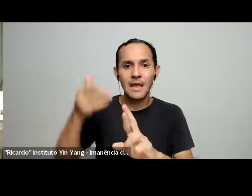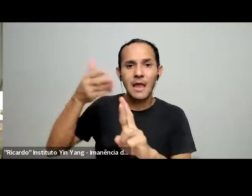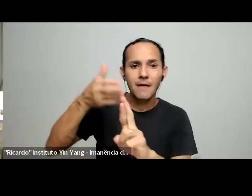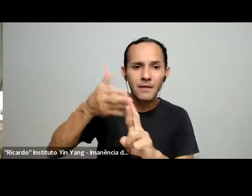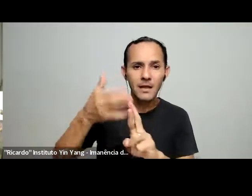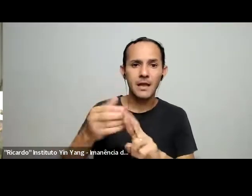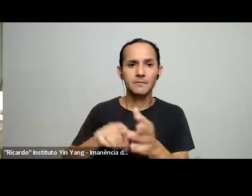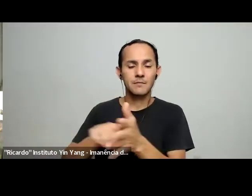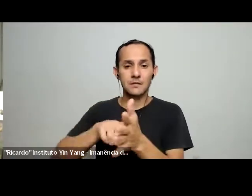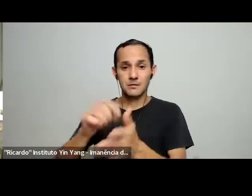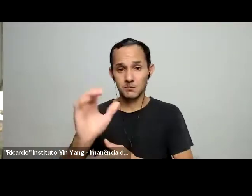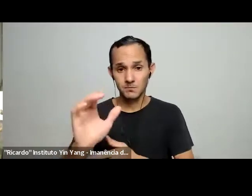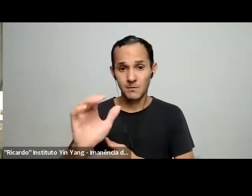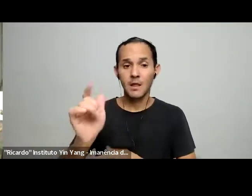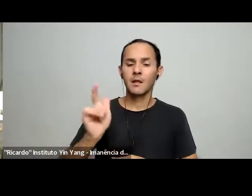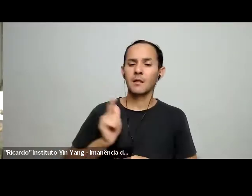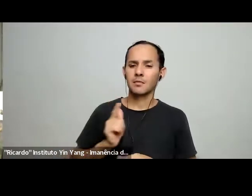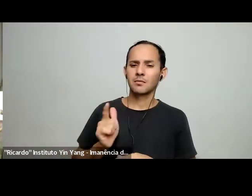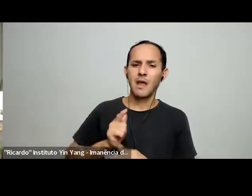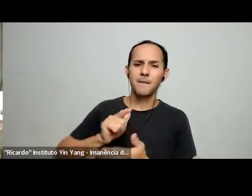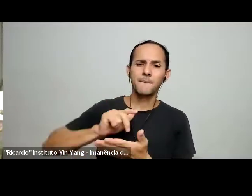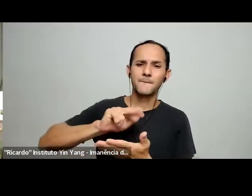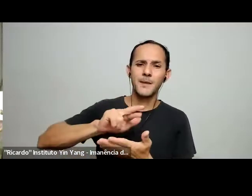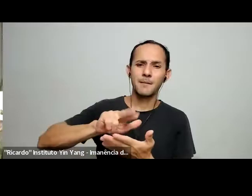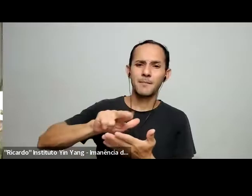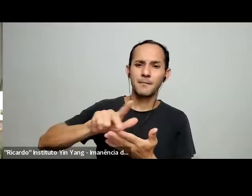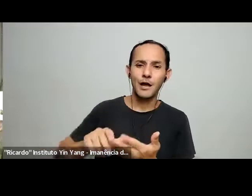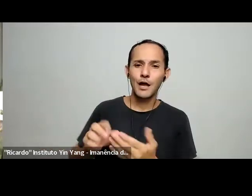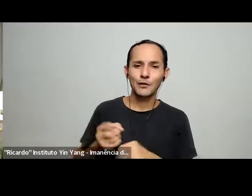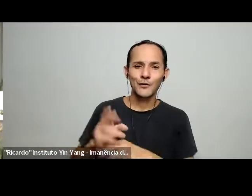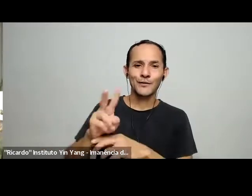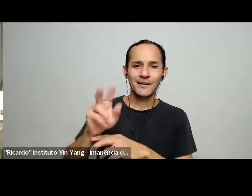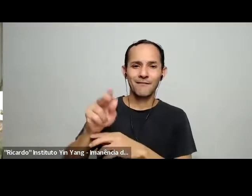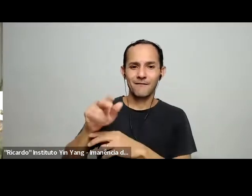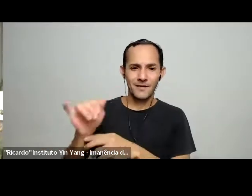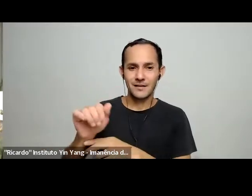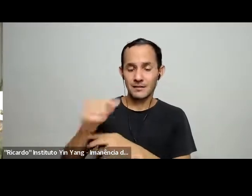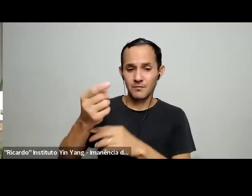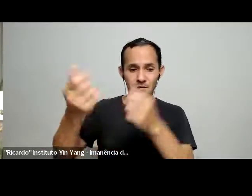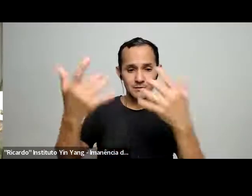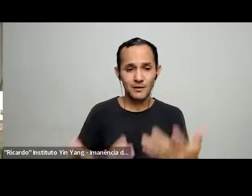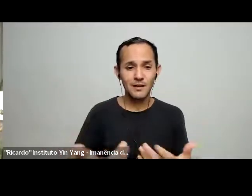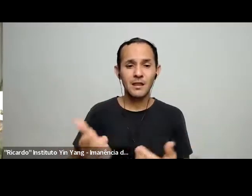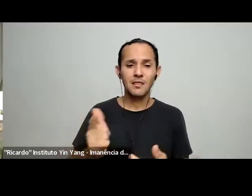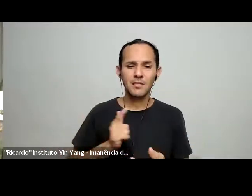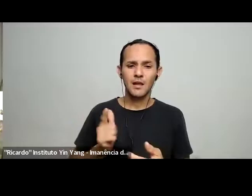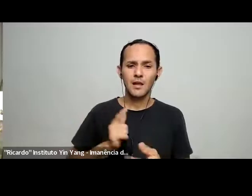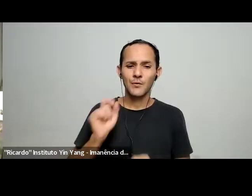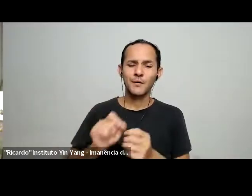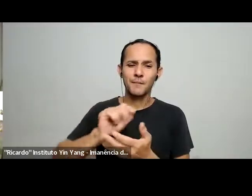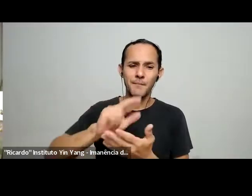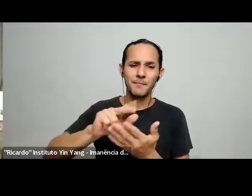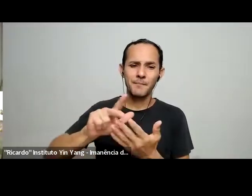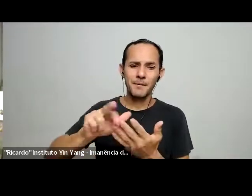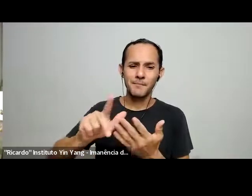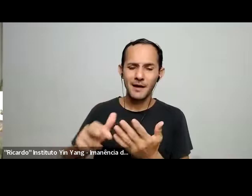pesquisas científicas. Existe um universo, e a doutora Vânia vai falar um pouco mais para frente, existe um universo de